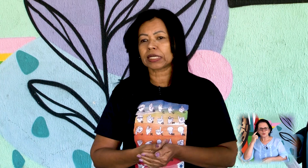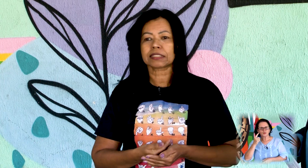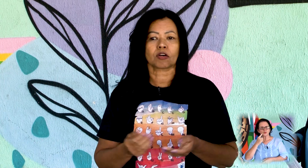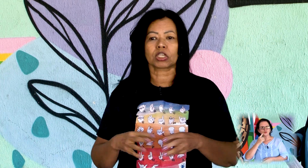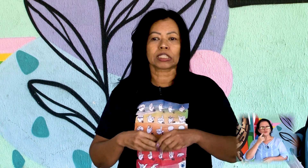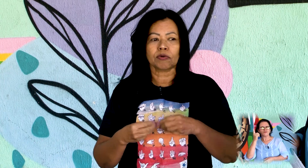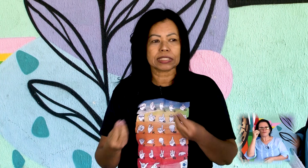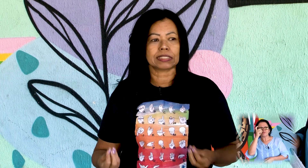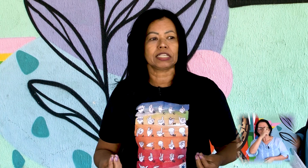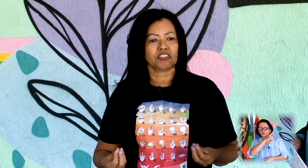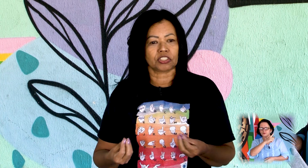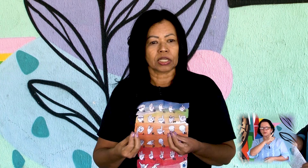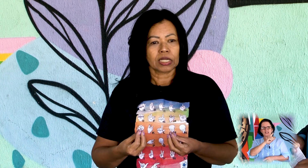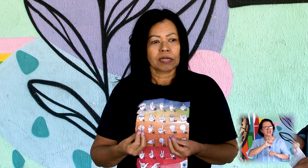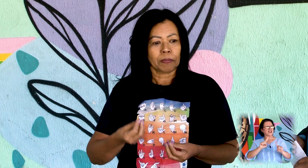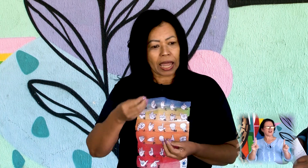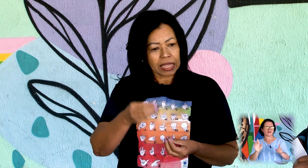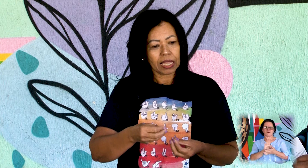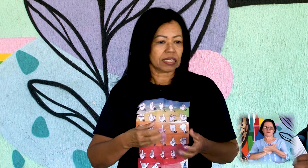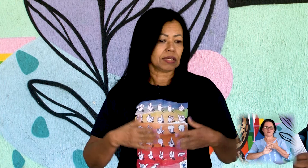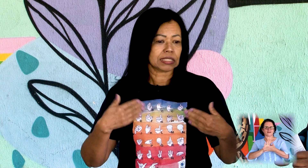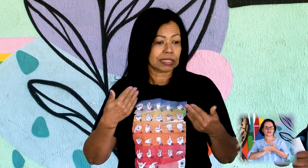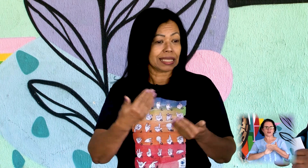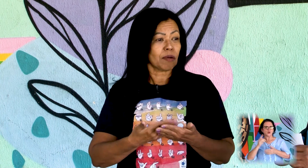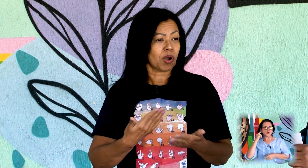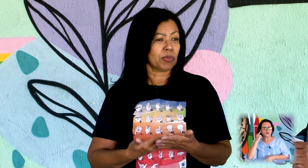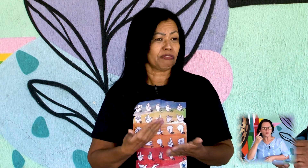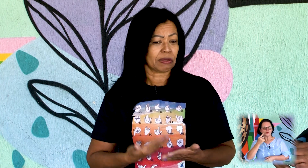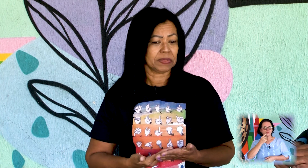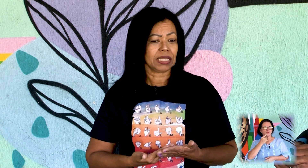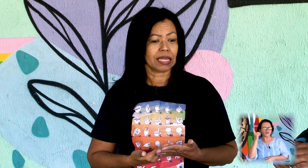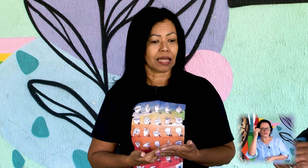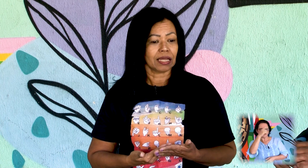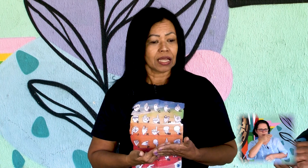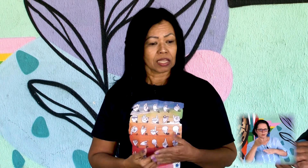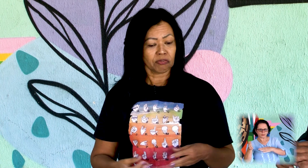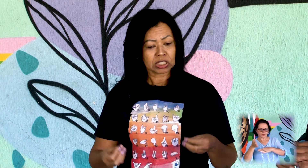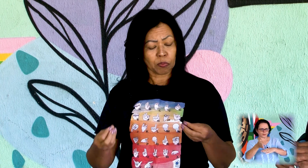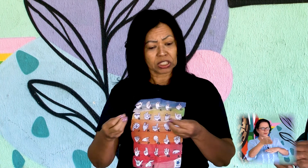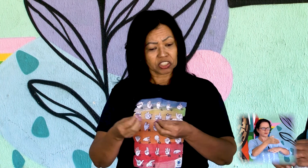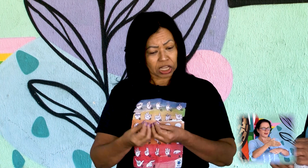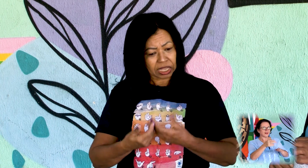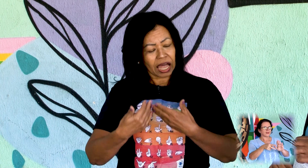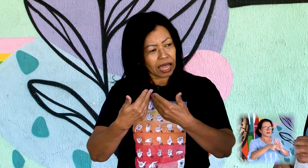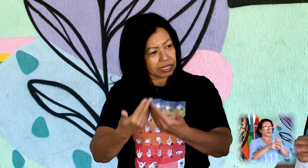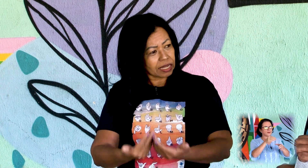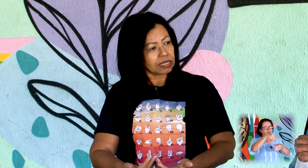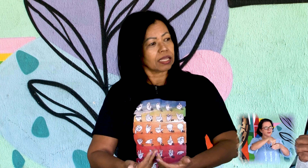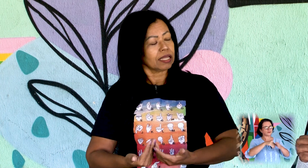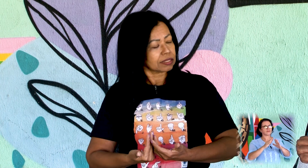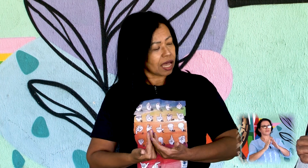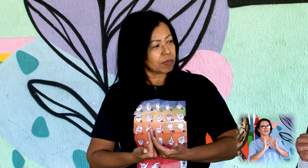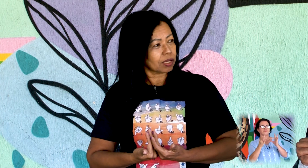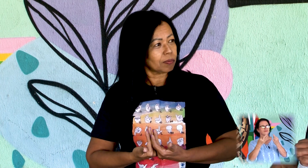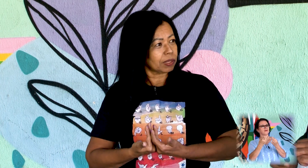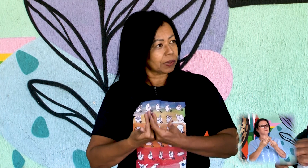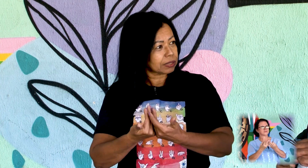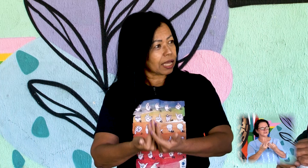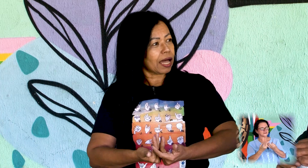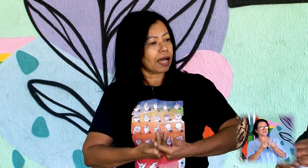da comunicação, que não existe para ele, às vezes até na própria família, e você poder chegar e ali,